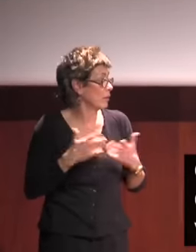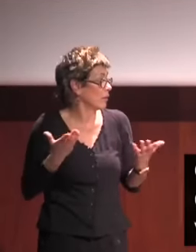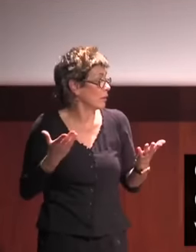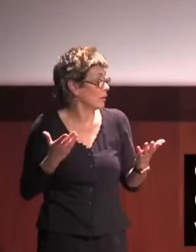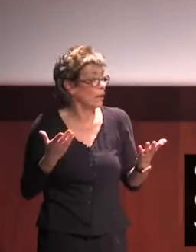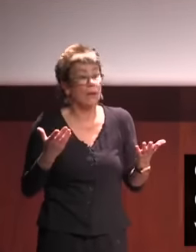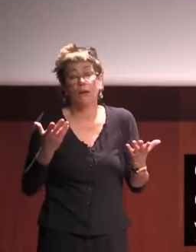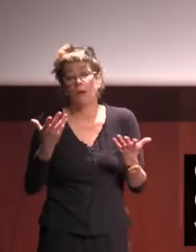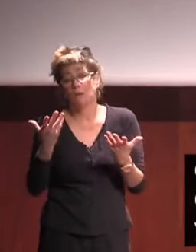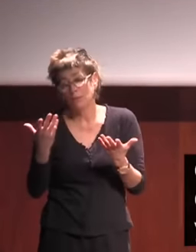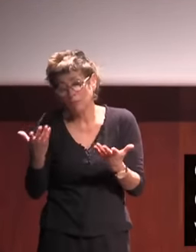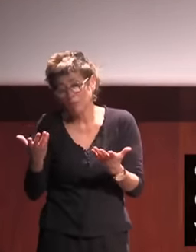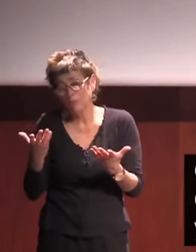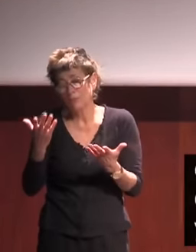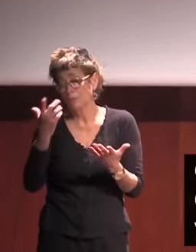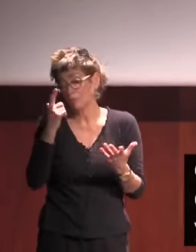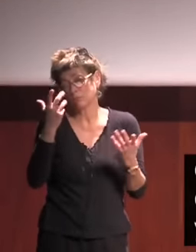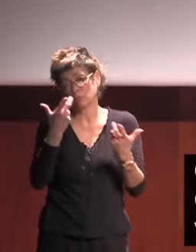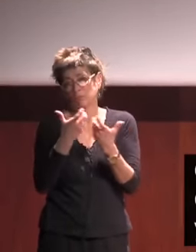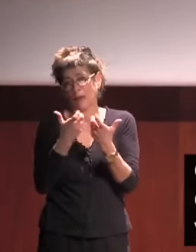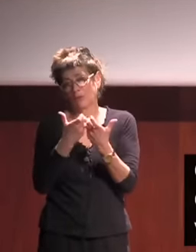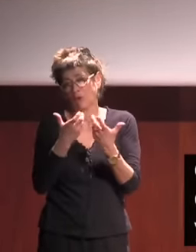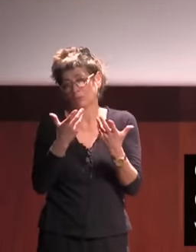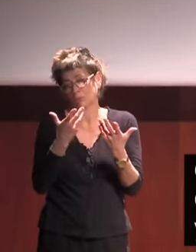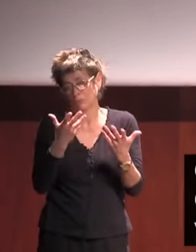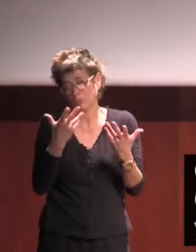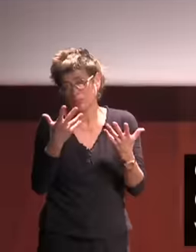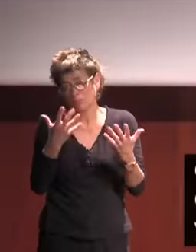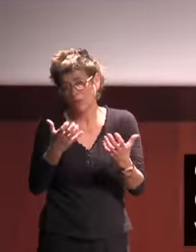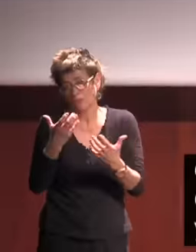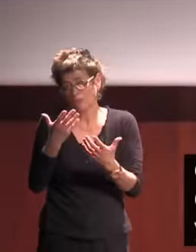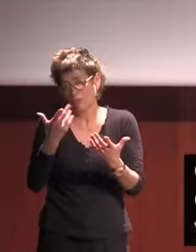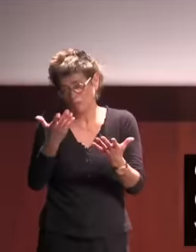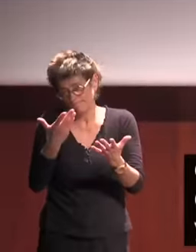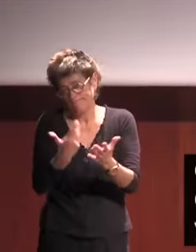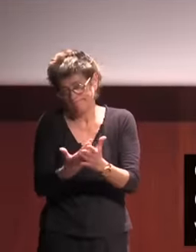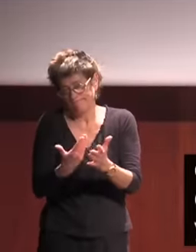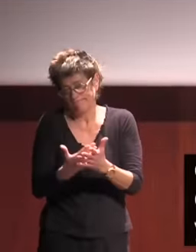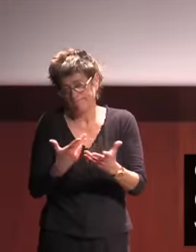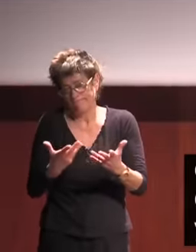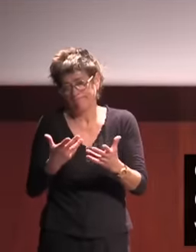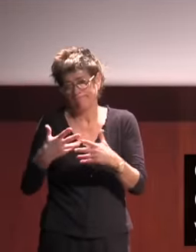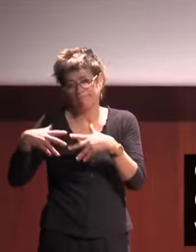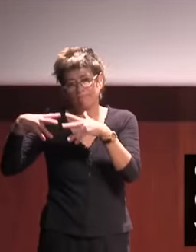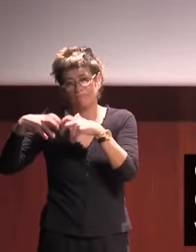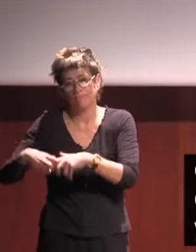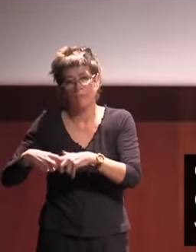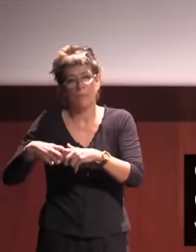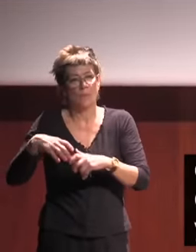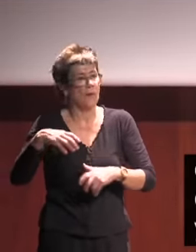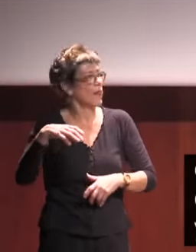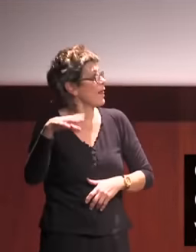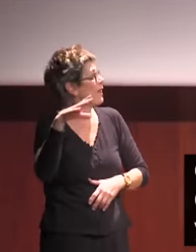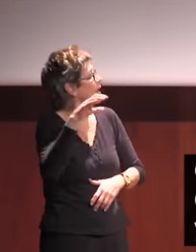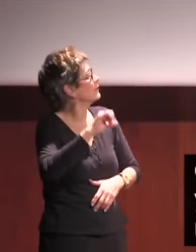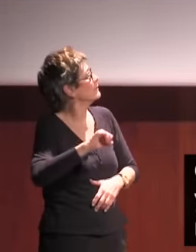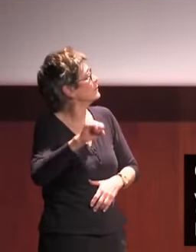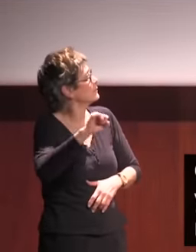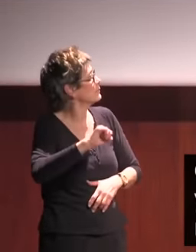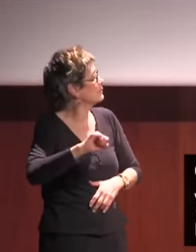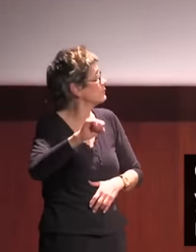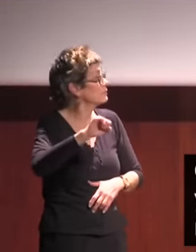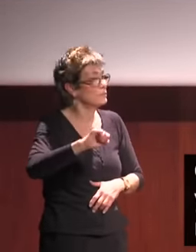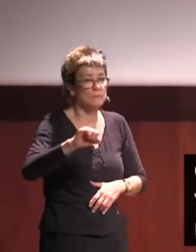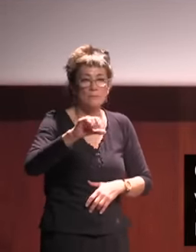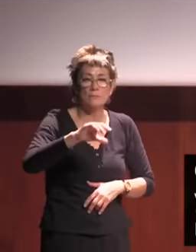en particulier, je pense, et là je voulais vous montrer les travaux de Sandrine Allier-Guépin qui est